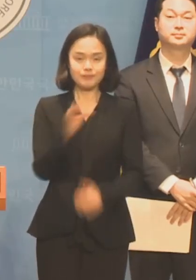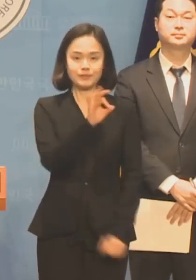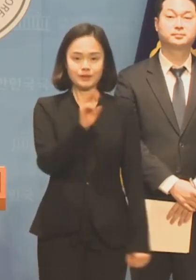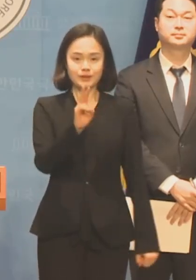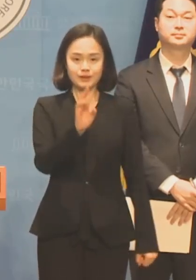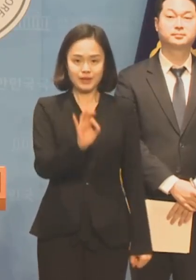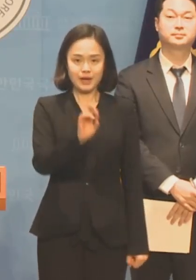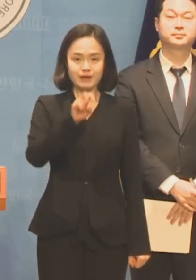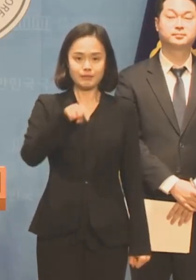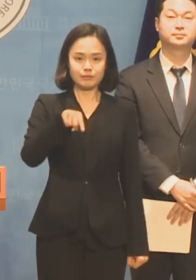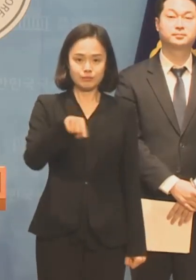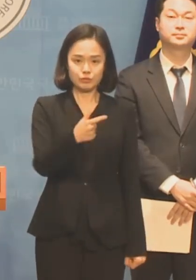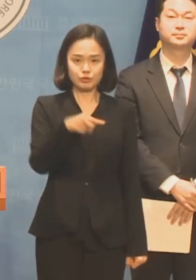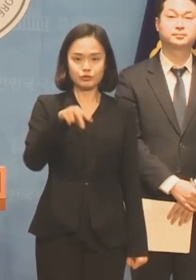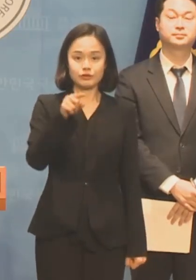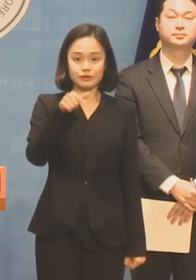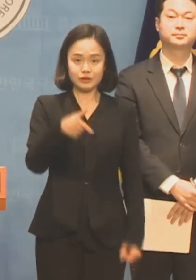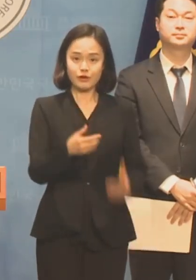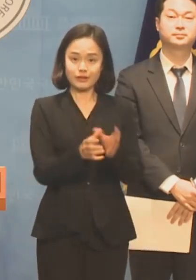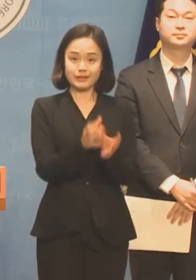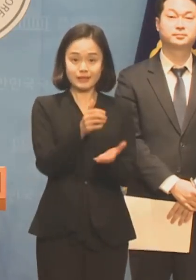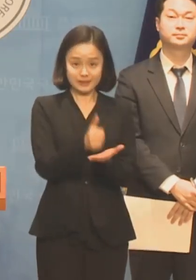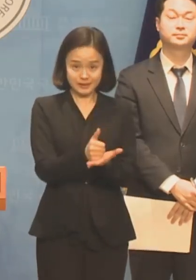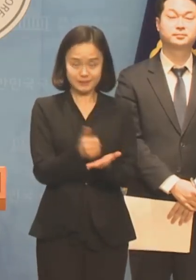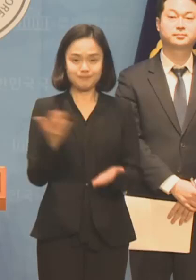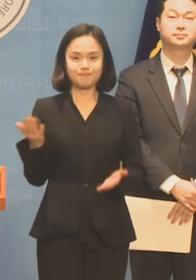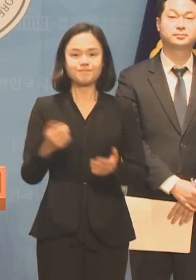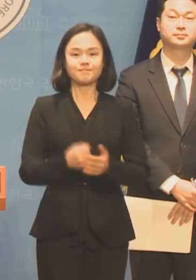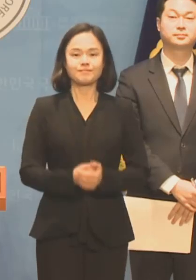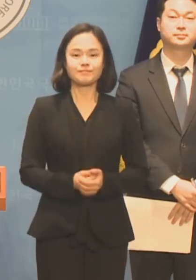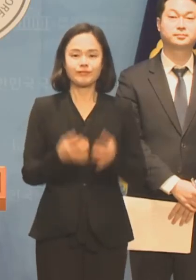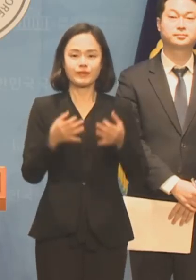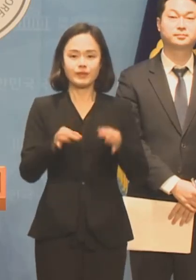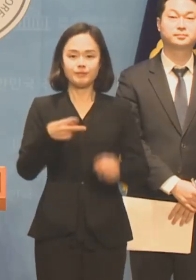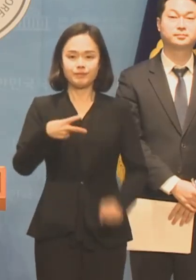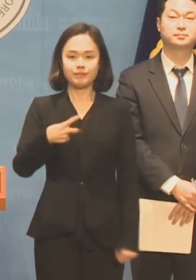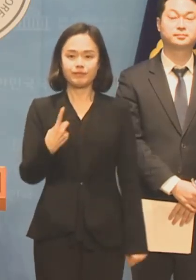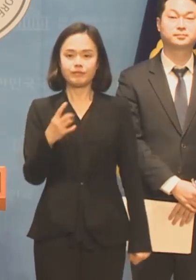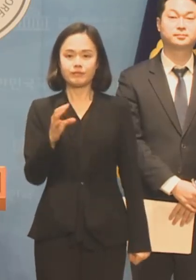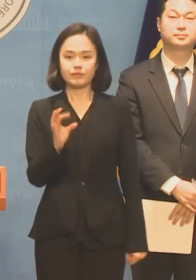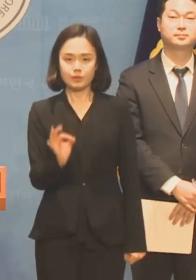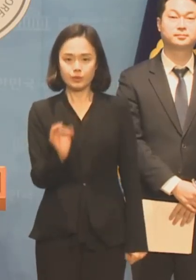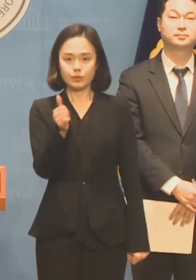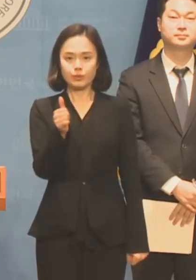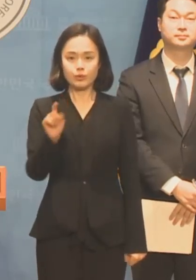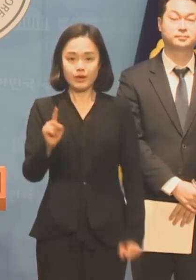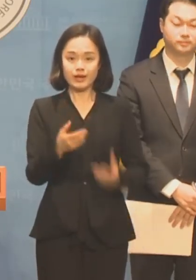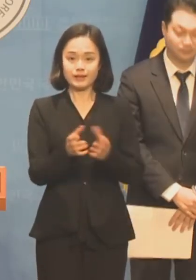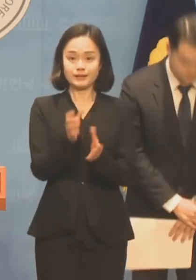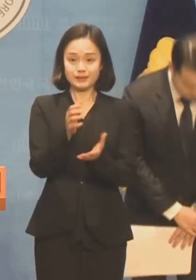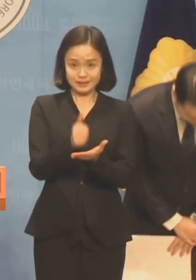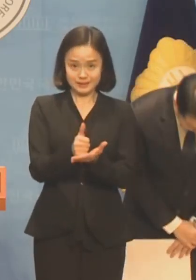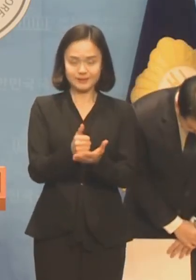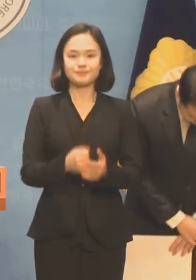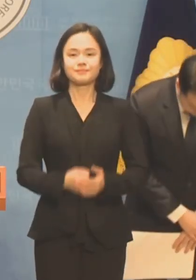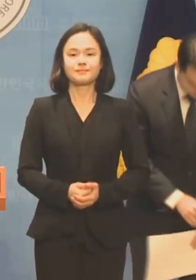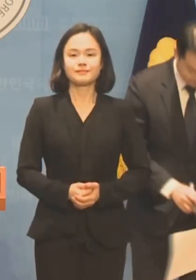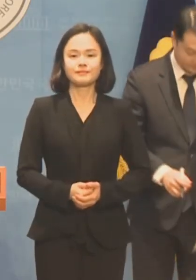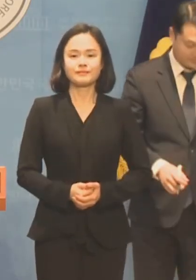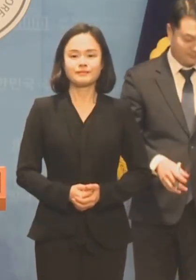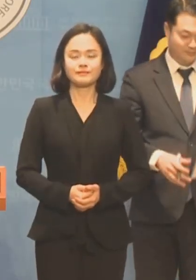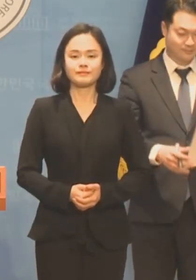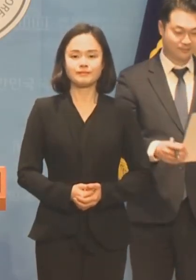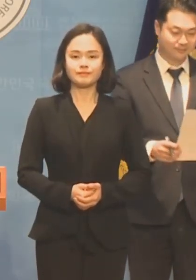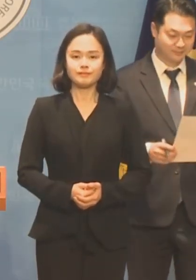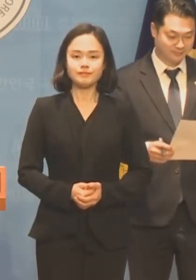양문석 허위조작감시단 단장님 오셨습니다. 김동아 허위조작감시단 단장님 오셨습니다. 오늘